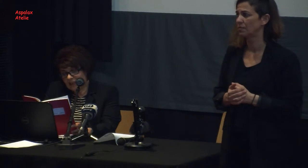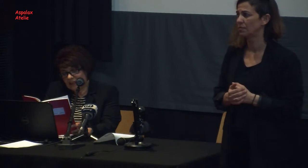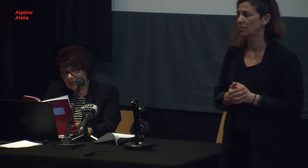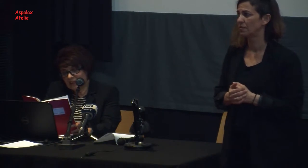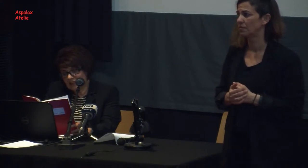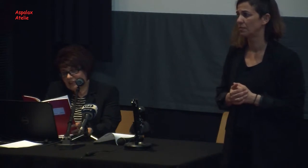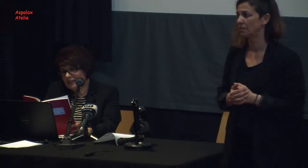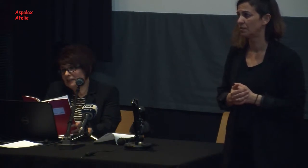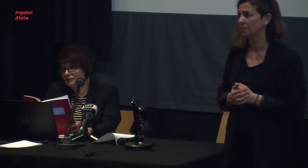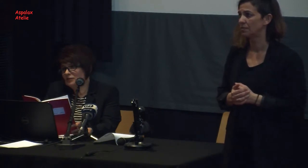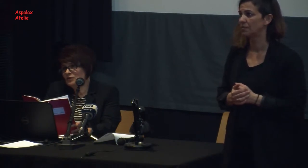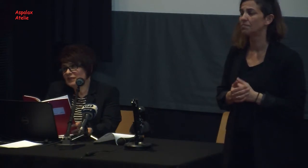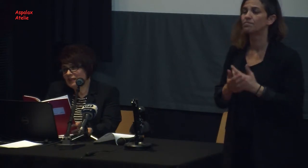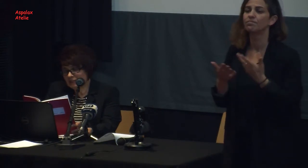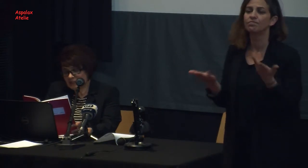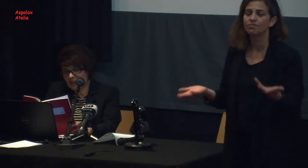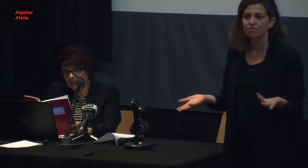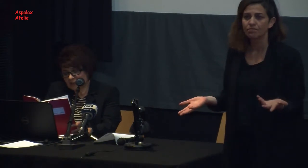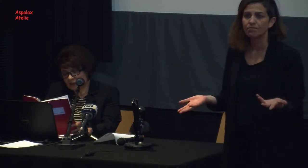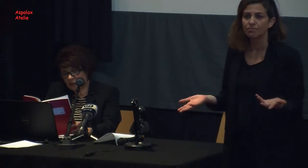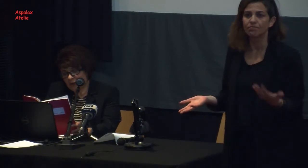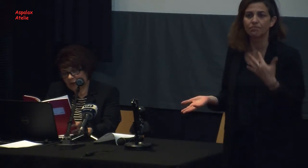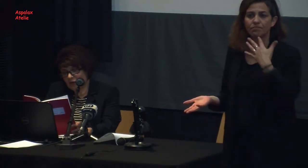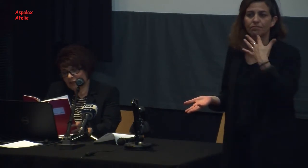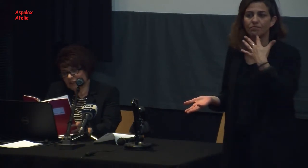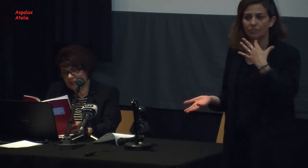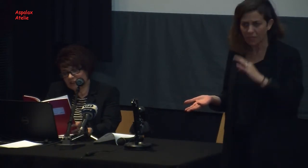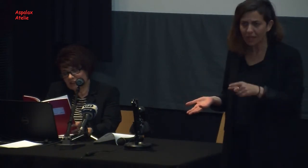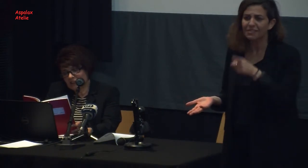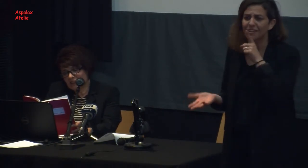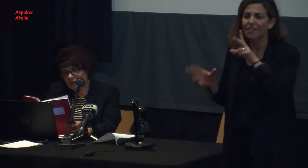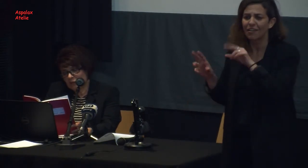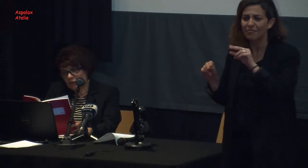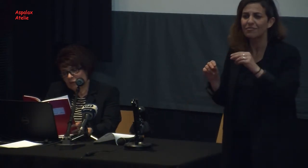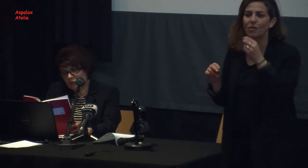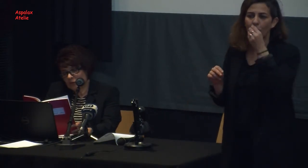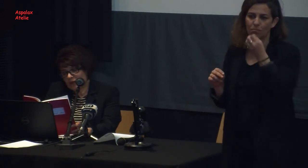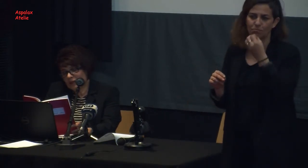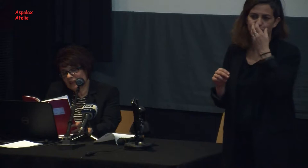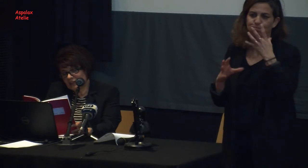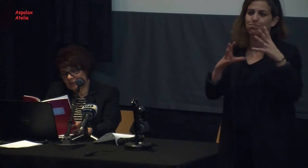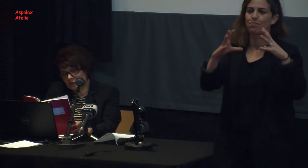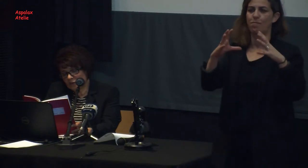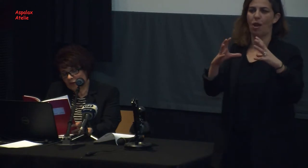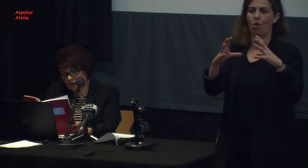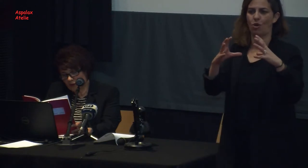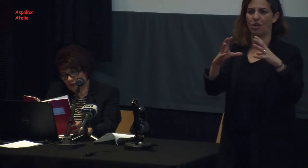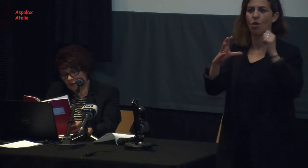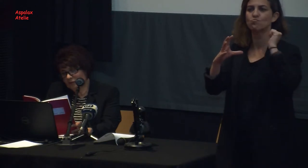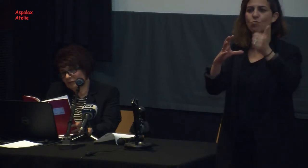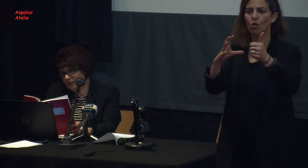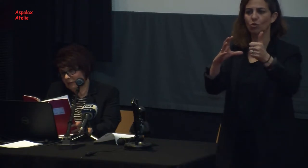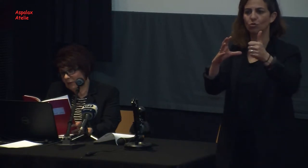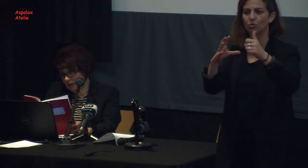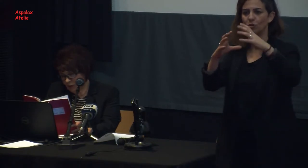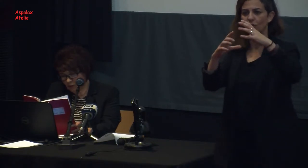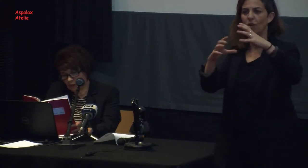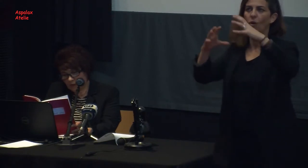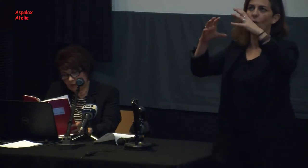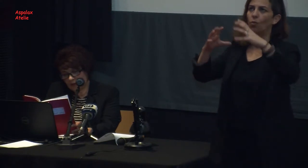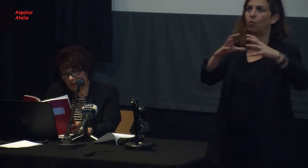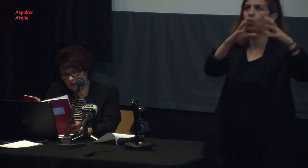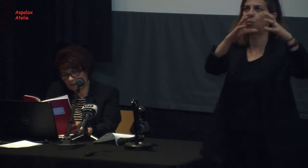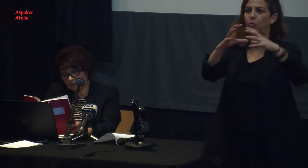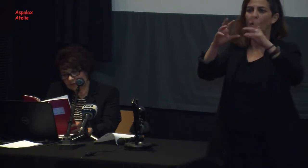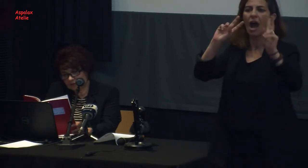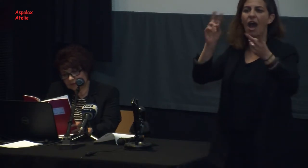Δηλαδή, είναι σαν αυτό, σαν το μπαλόνι που παραδέρνει στον ουρανό και πάει όπου το